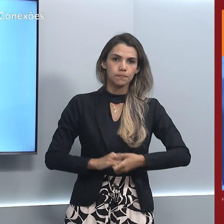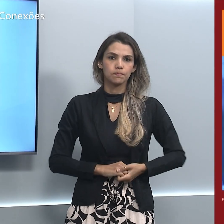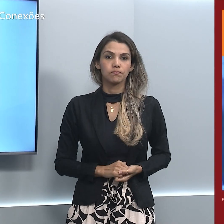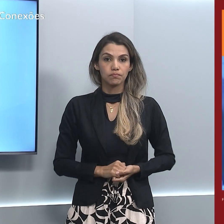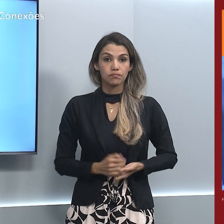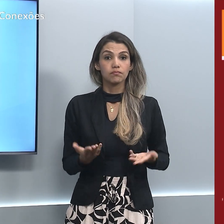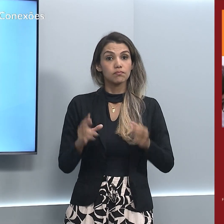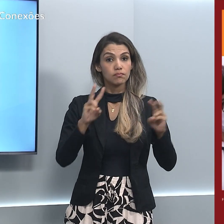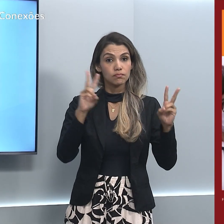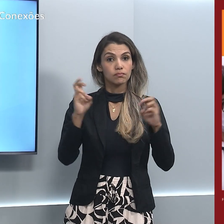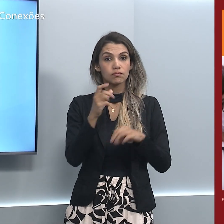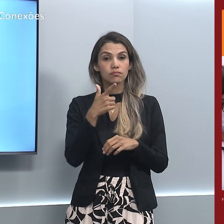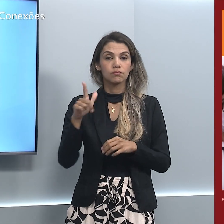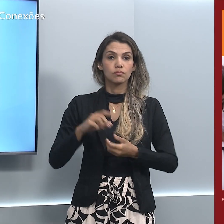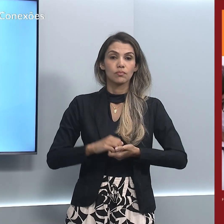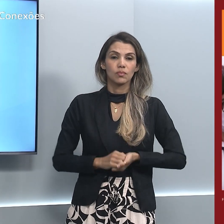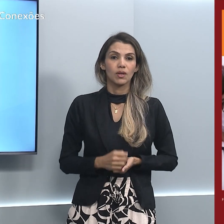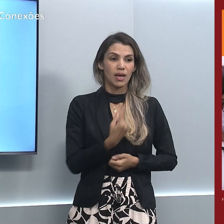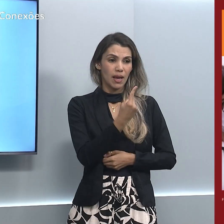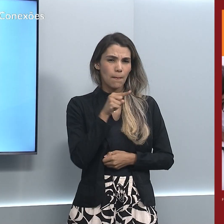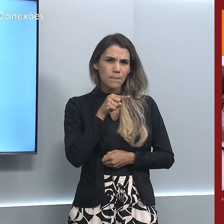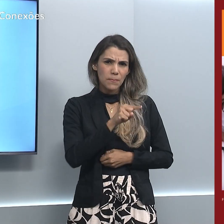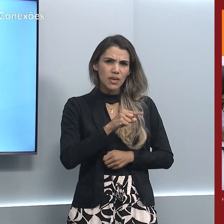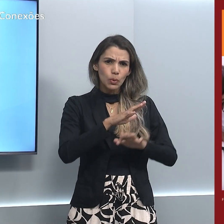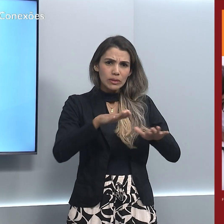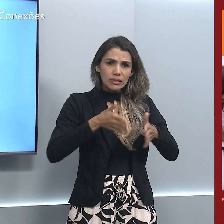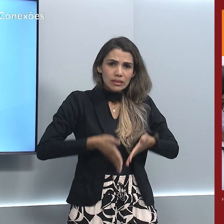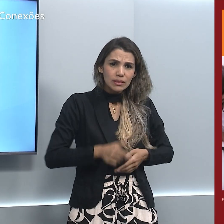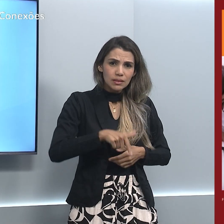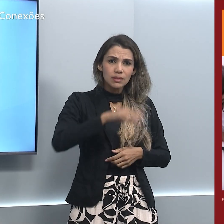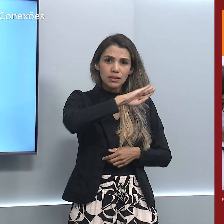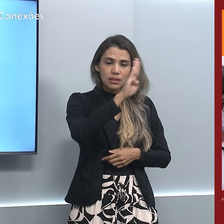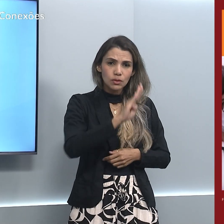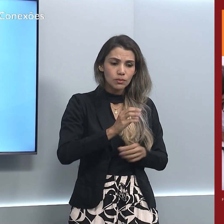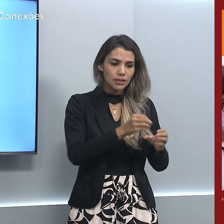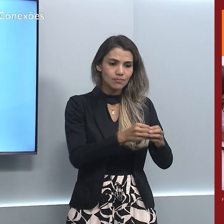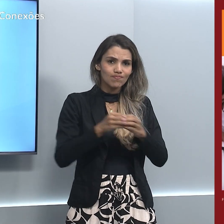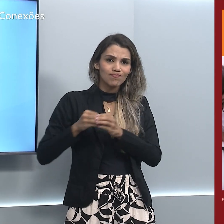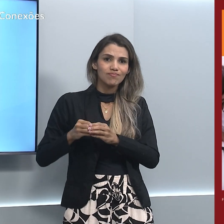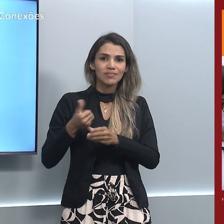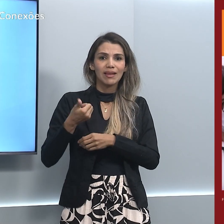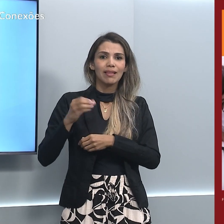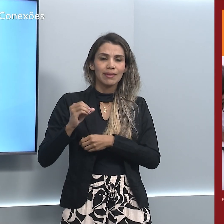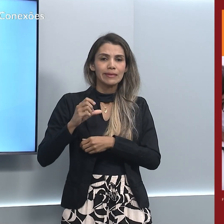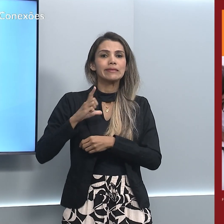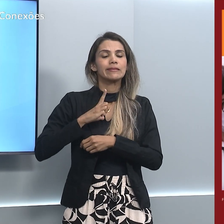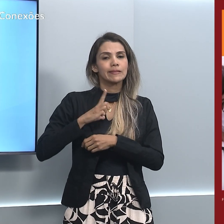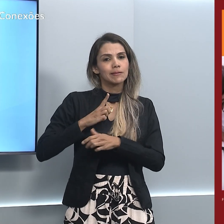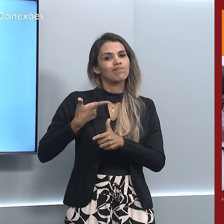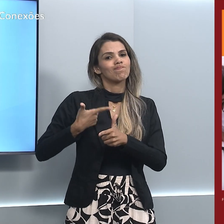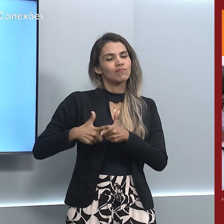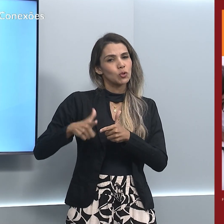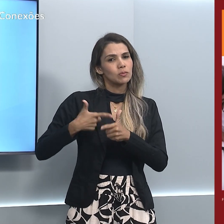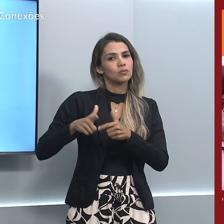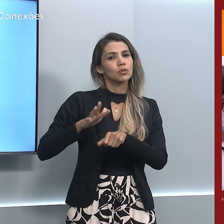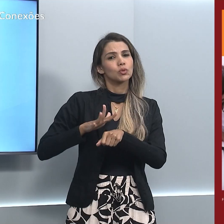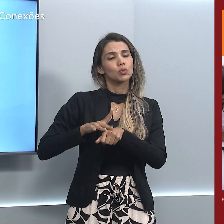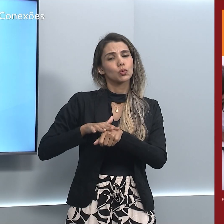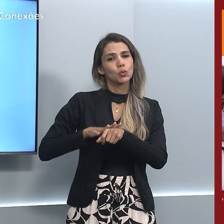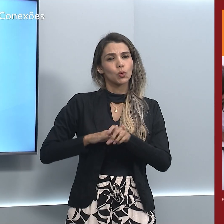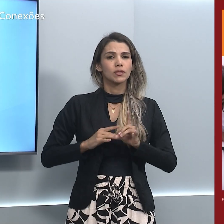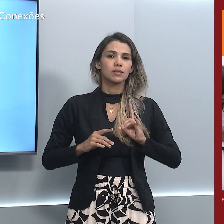assunto, em cada 1.000 crianças que nascem aqui no país, 10 apresentam alguma